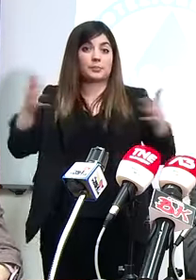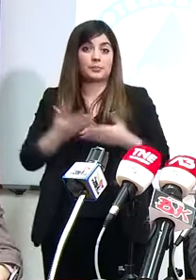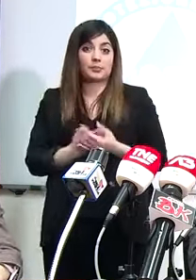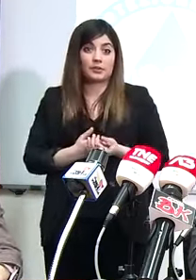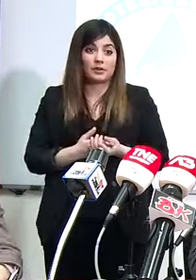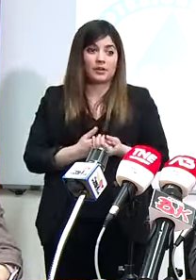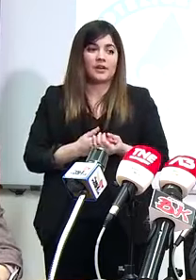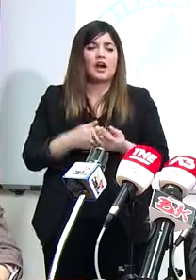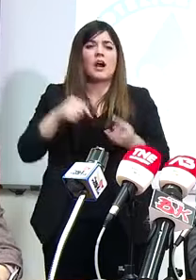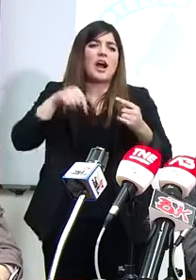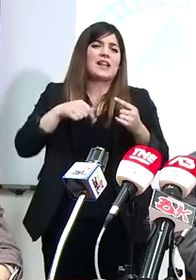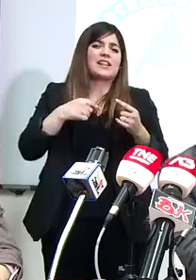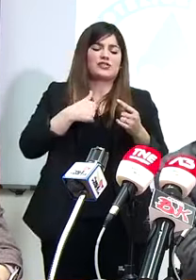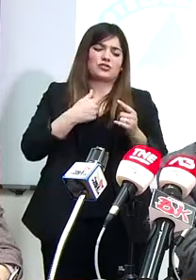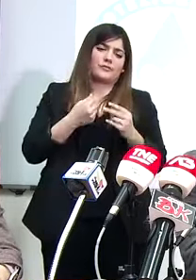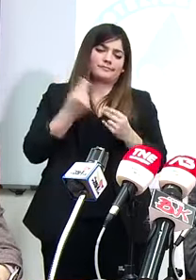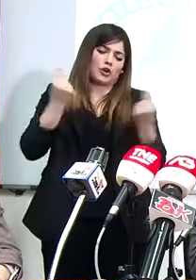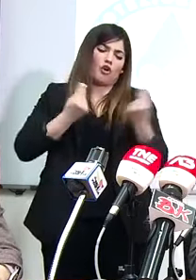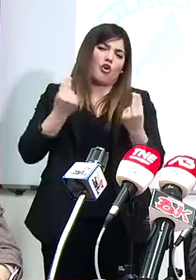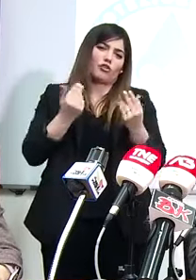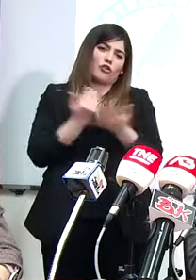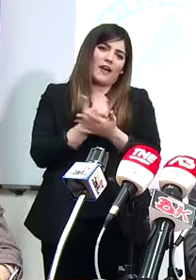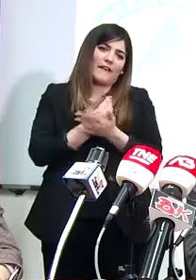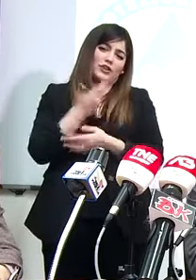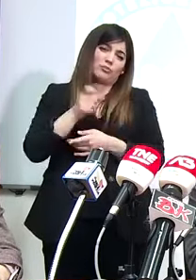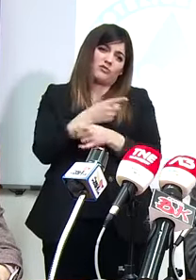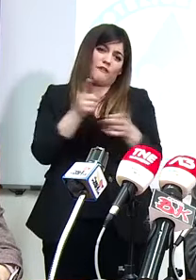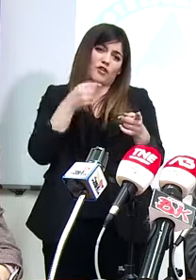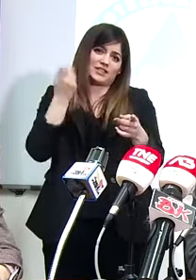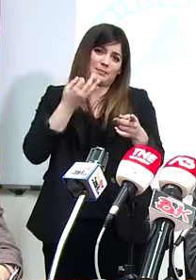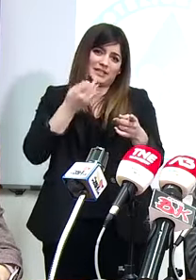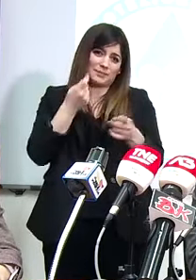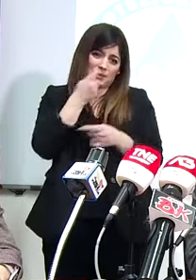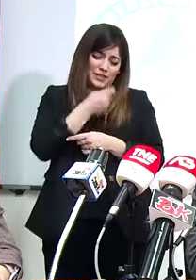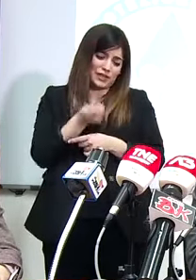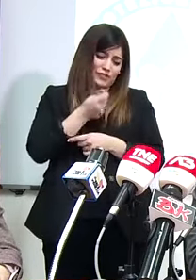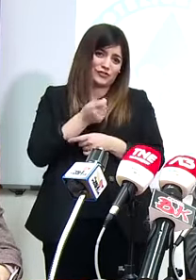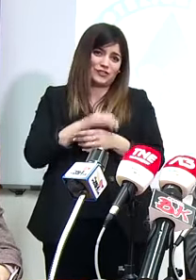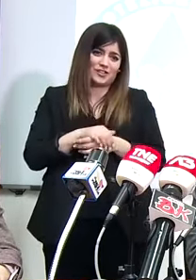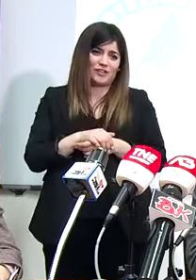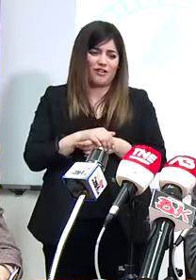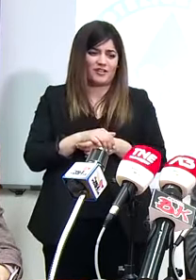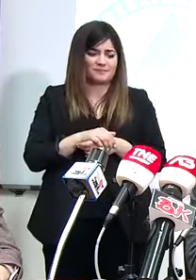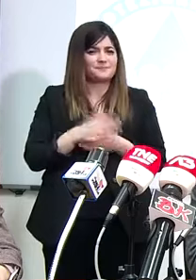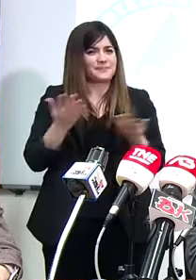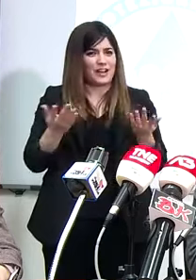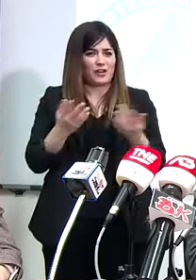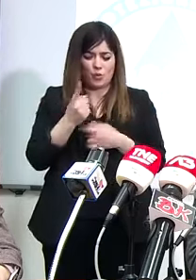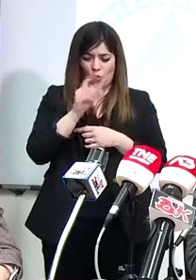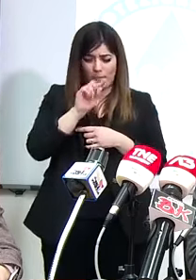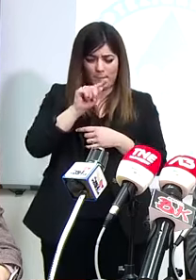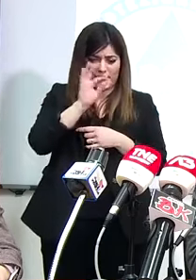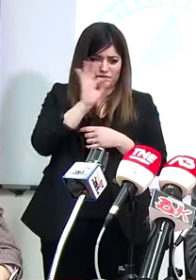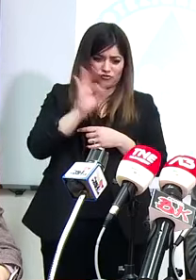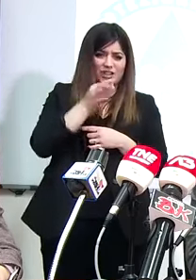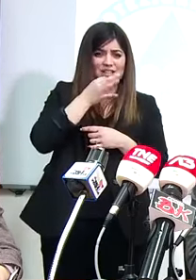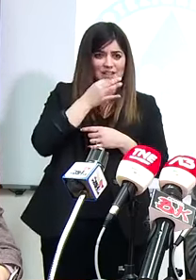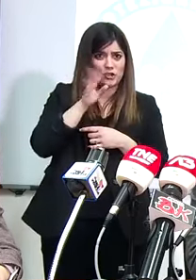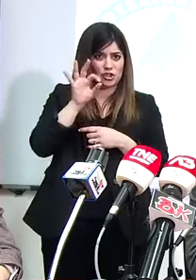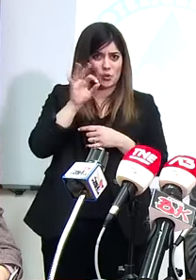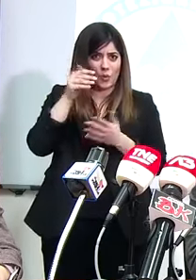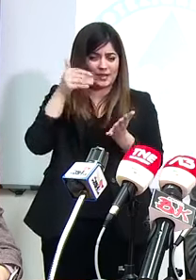sempre allora se al 10 per cento e 500mila se se l'un per cento sono 50 mila 240